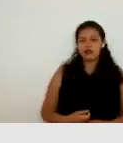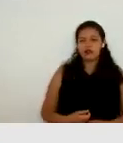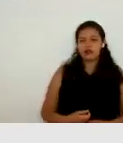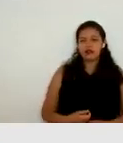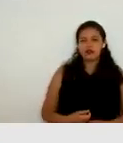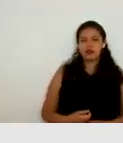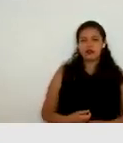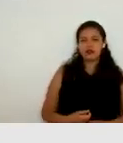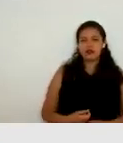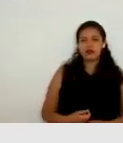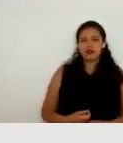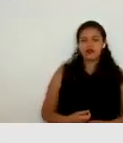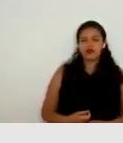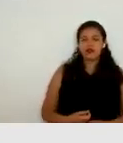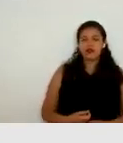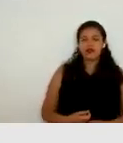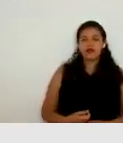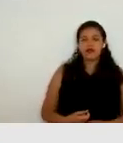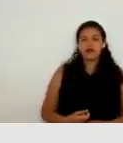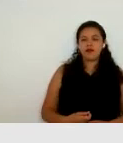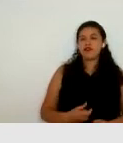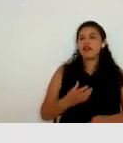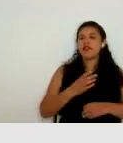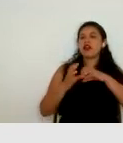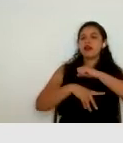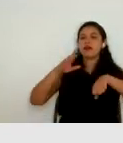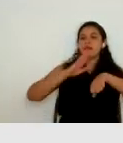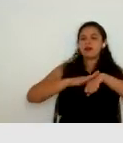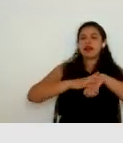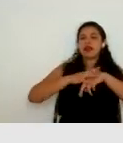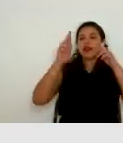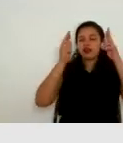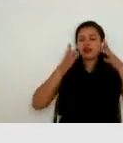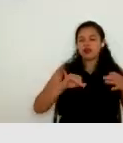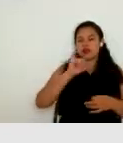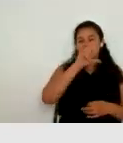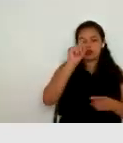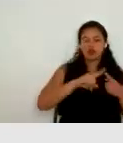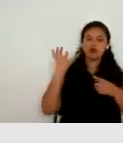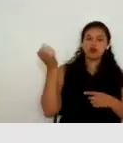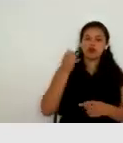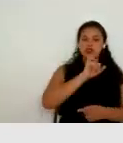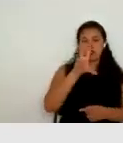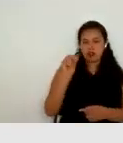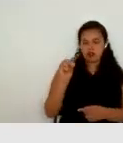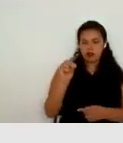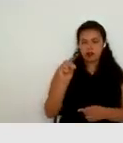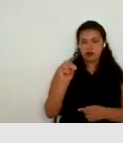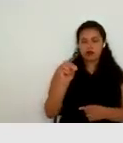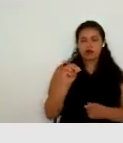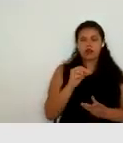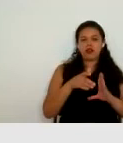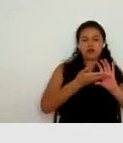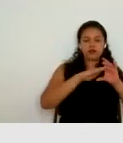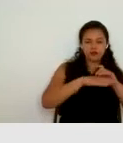y luego agregamos los demás que les decía mira el refrigerador si un horno de microondas yo no lavavajillas yo no